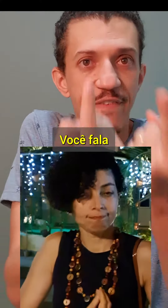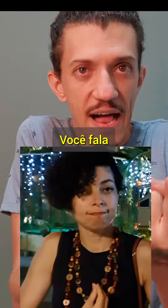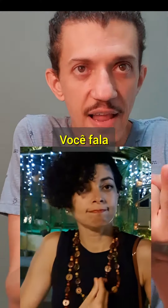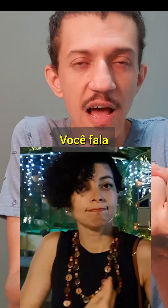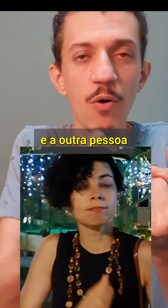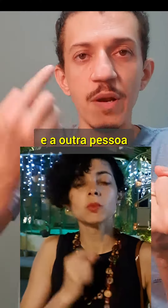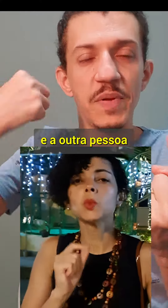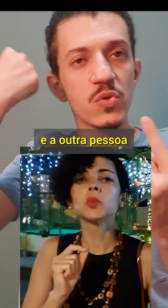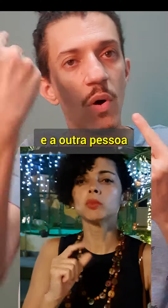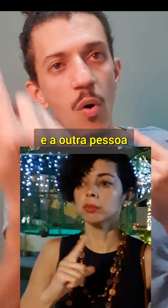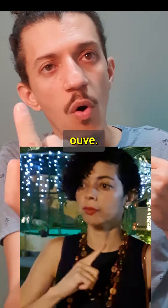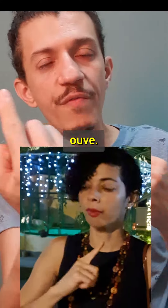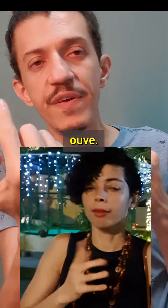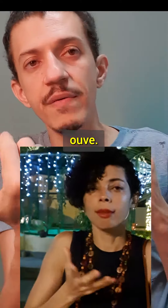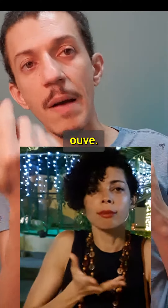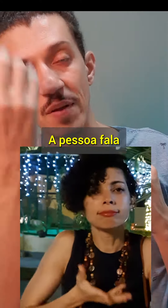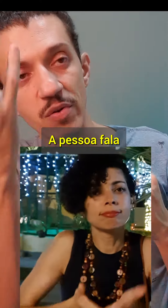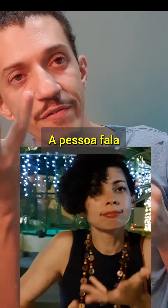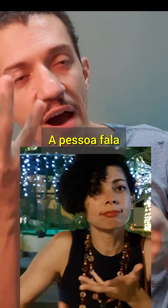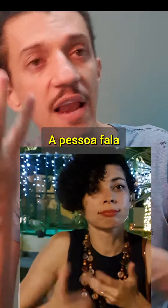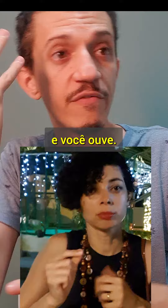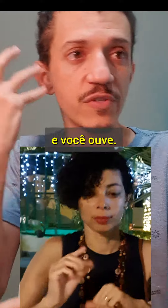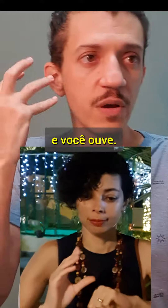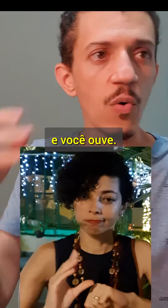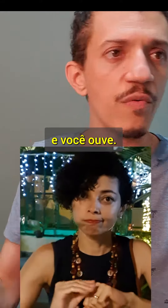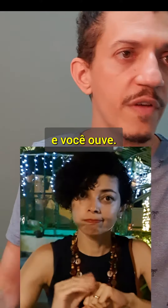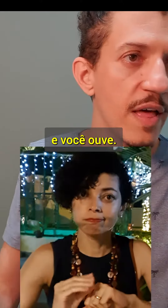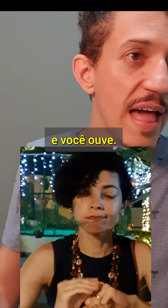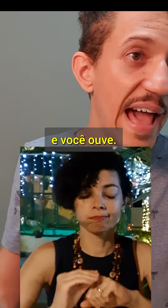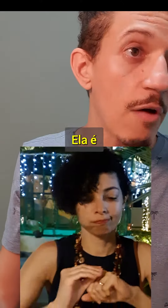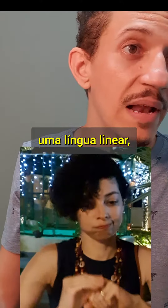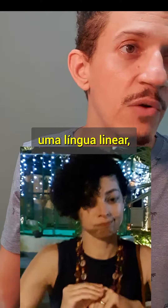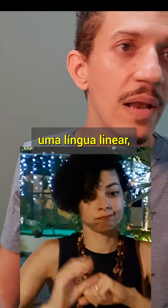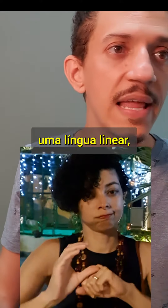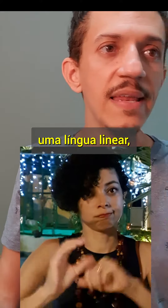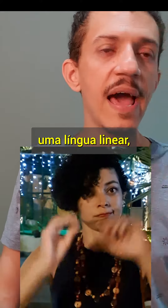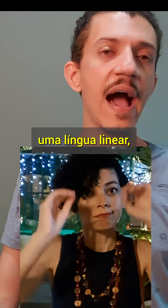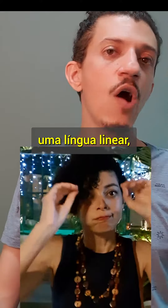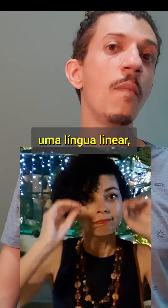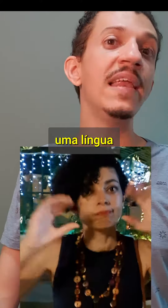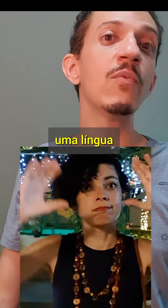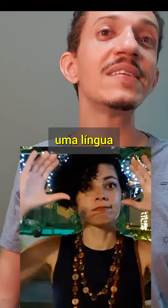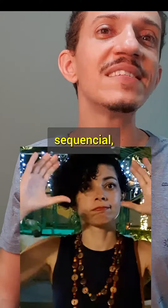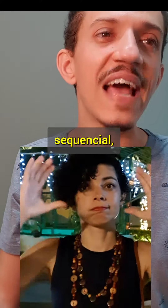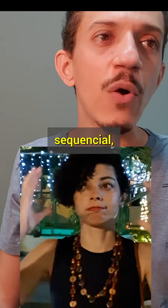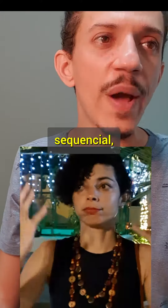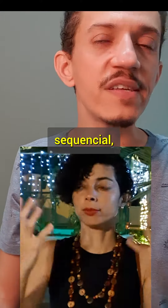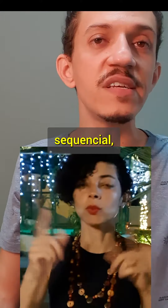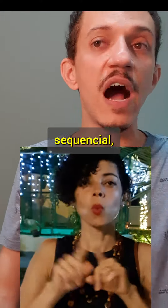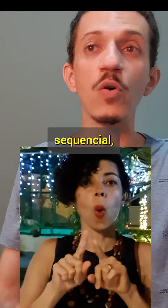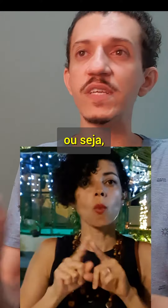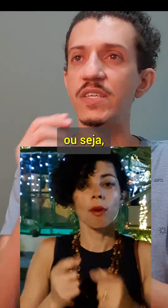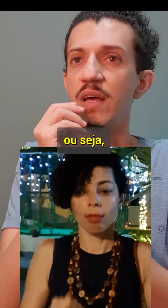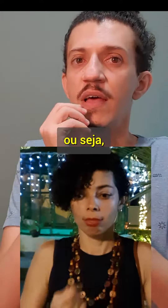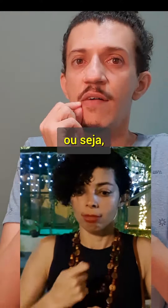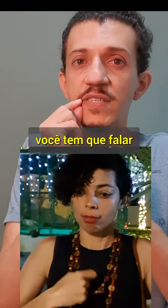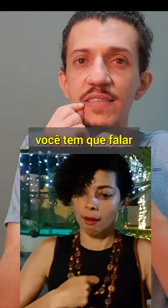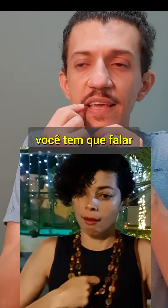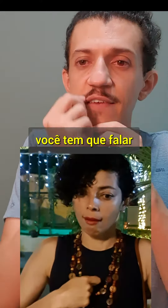fala, a outra pessoa ouve, a pessoa fala e você ouve, ela é uma língua linear, uma língua sequencial, ou seja, você tem que